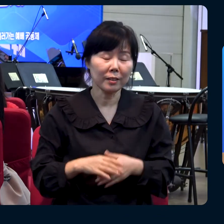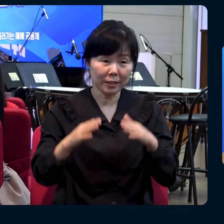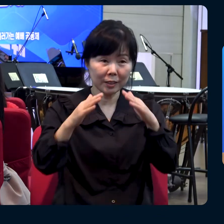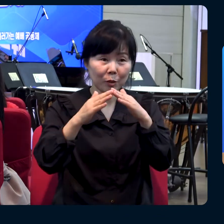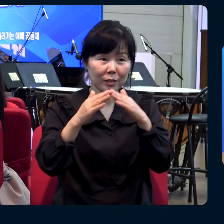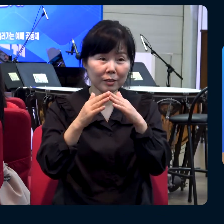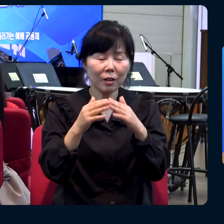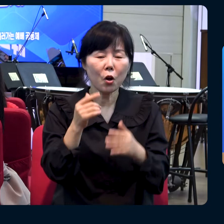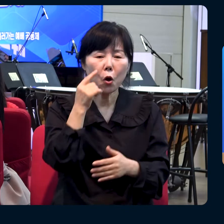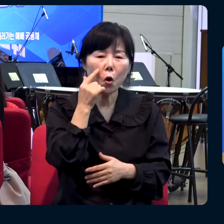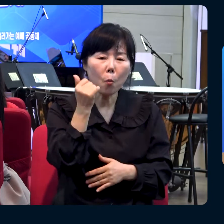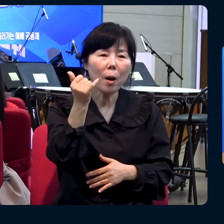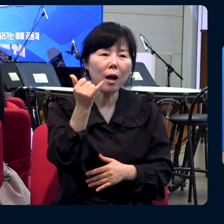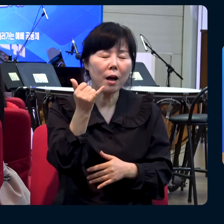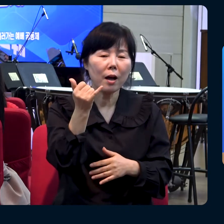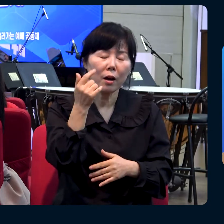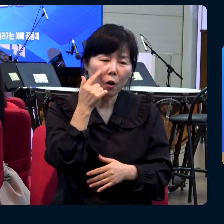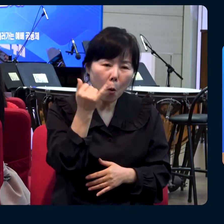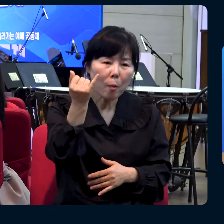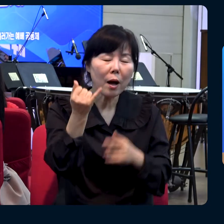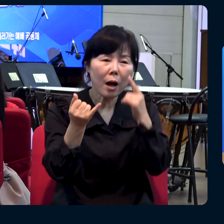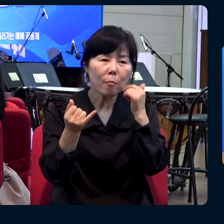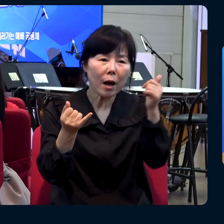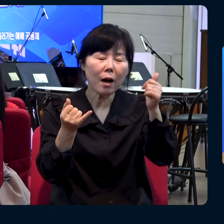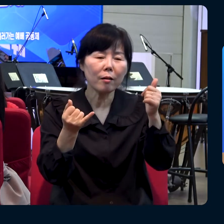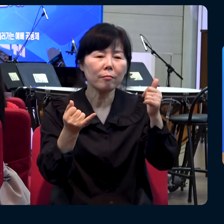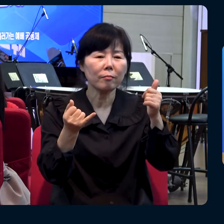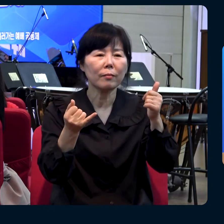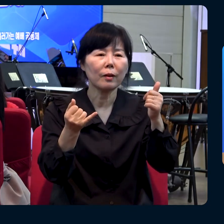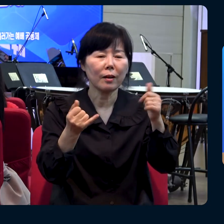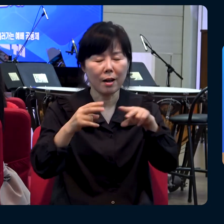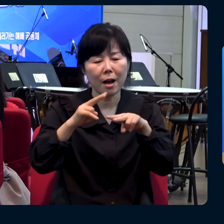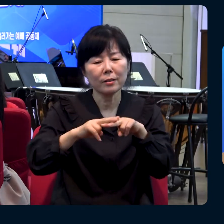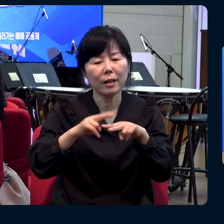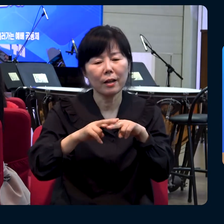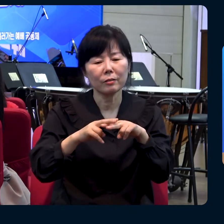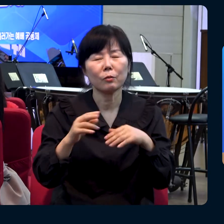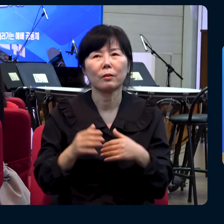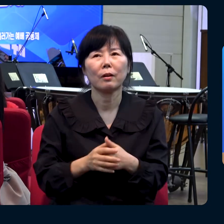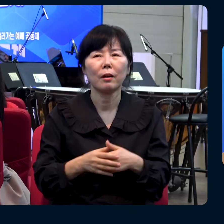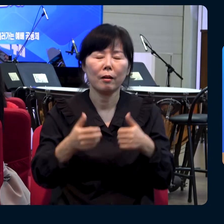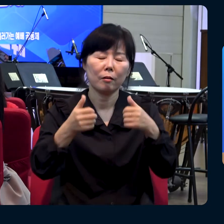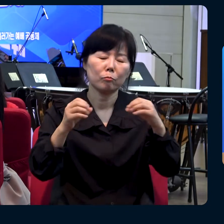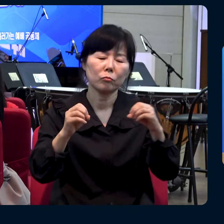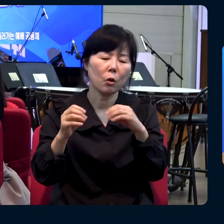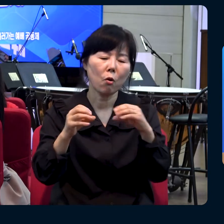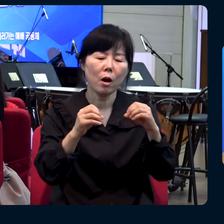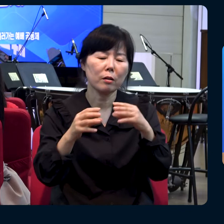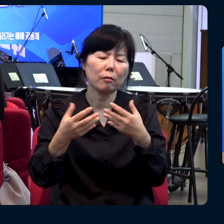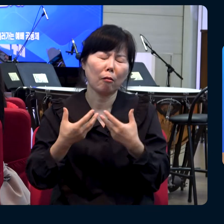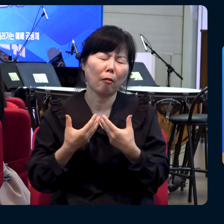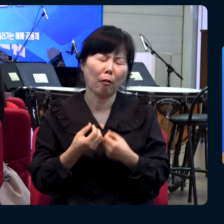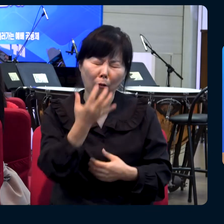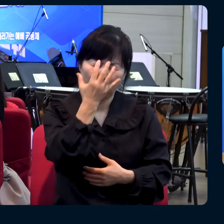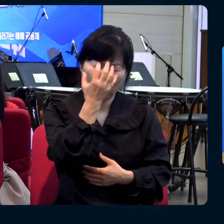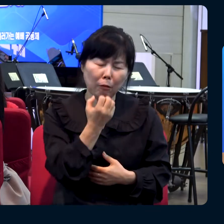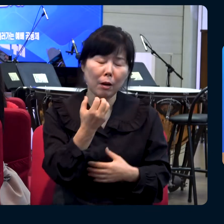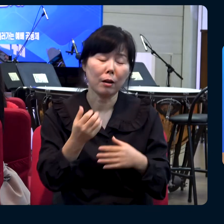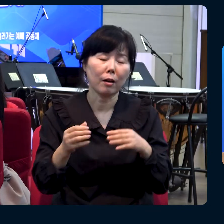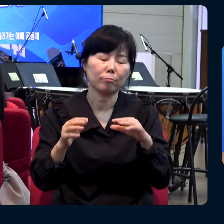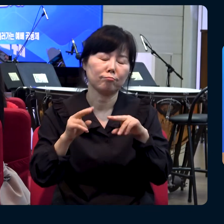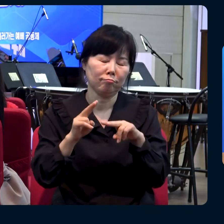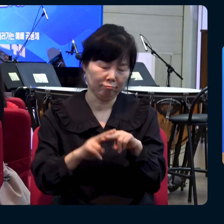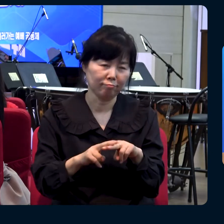엄마 아빠가 사업이 안 돼가지고 너무 낙심해서 주일 예배를 드리고 왔는데 근심 속에 안방에 있는 겁니다. 너무너무 우울하게 앉아